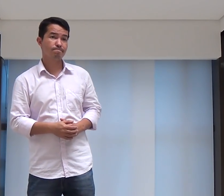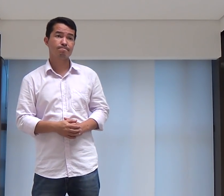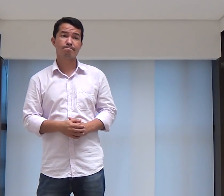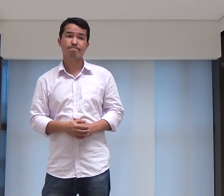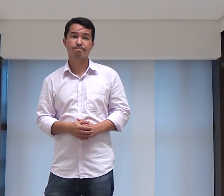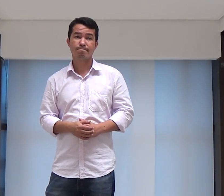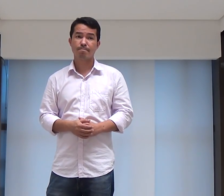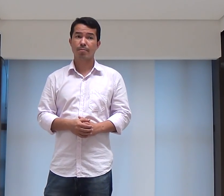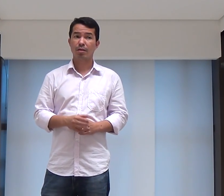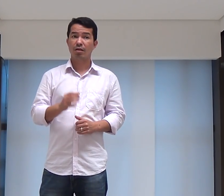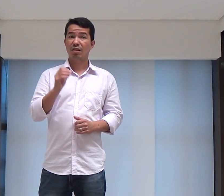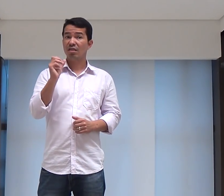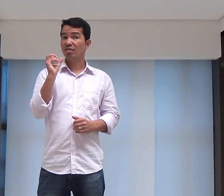segue o dragão.